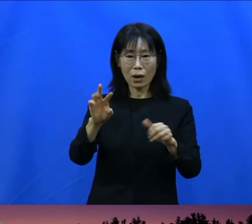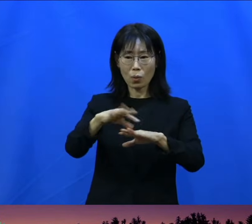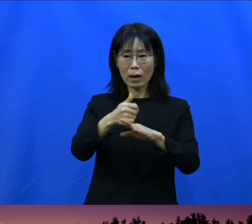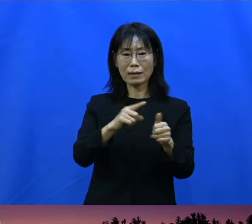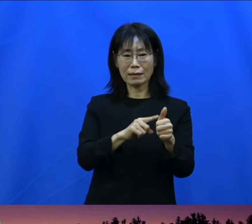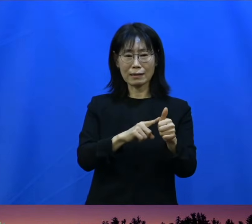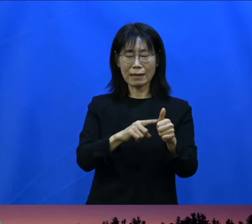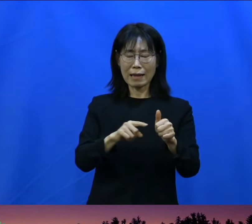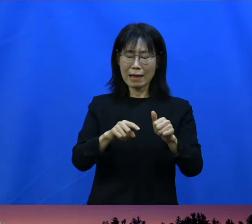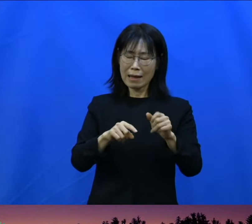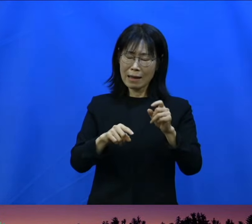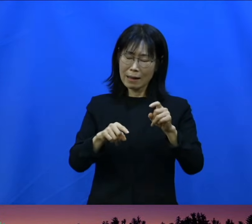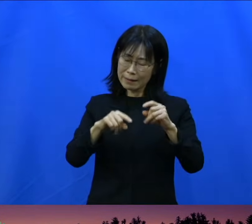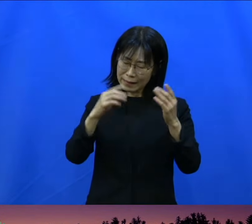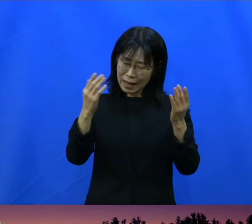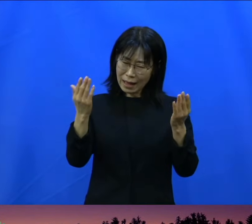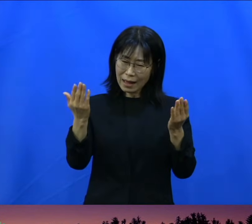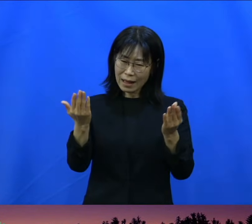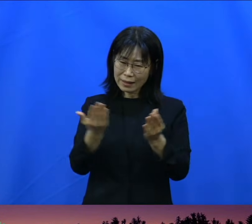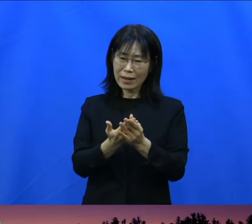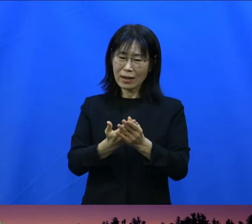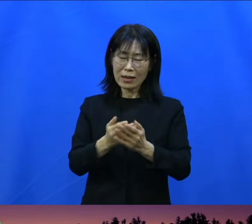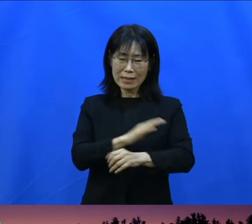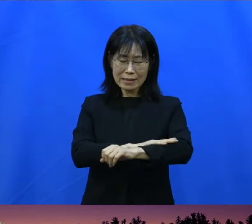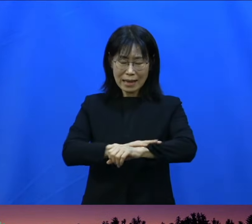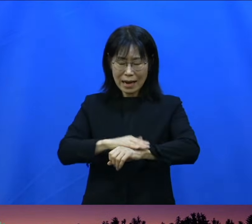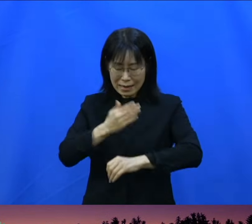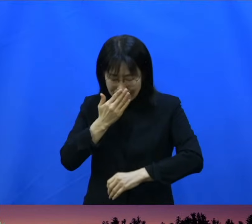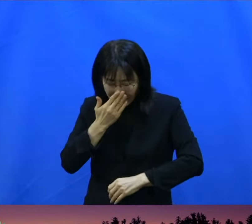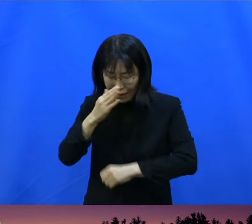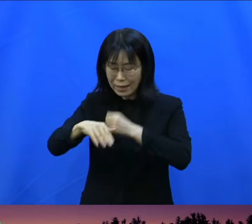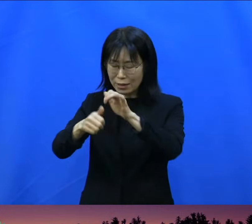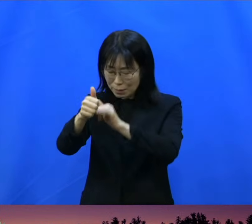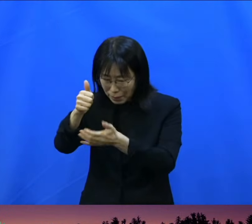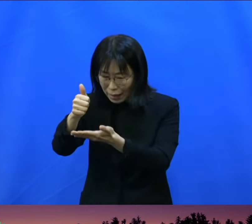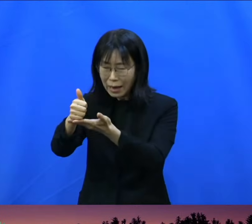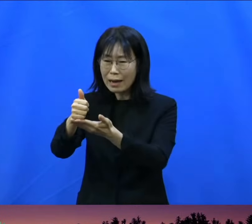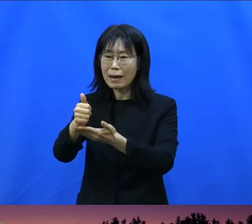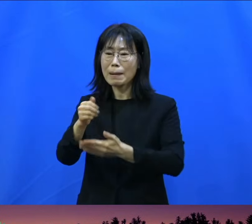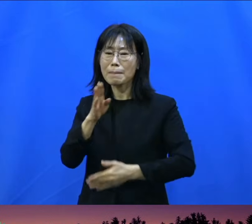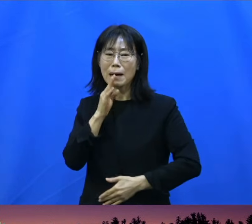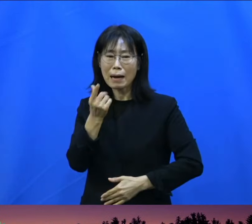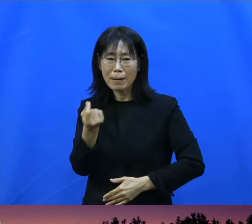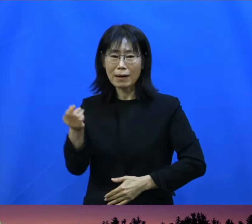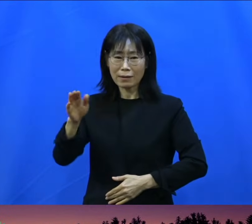거예요. 나병이 걸려버렸어. 그리고 죽습니다.